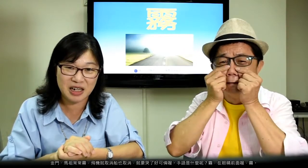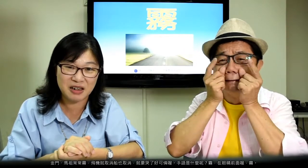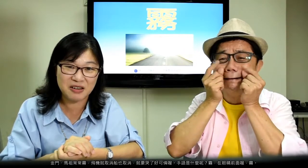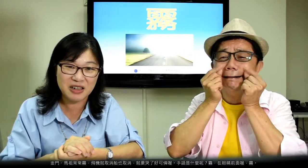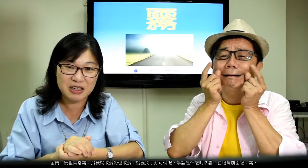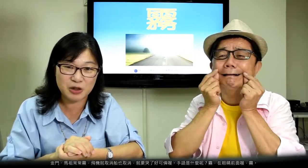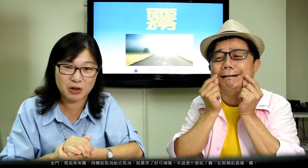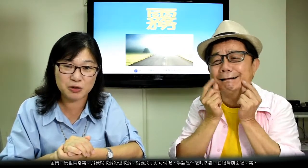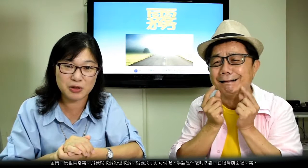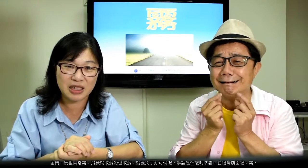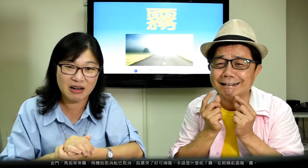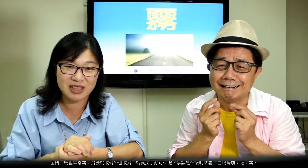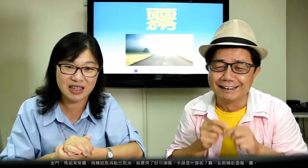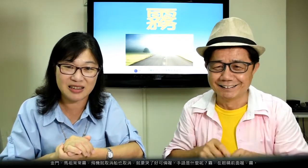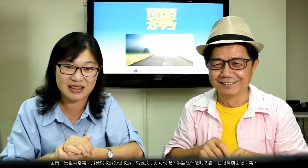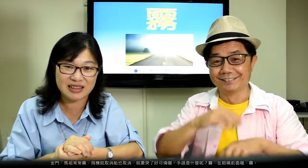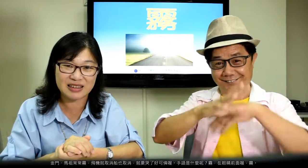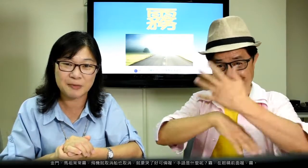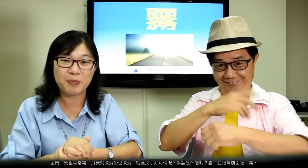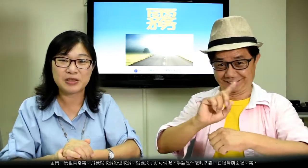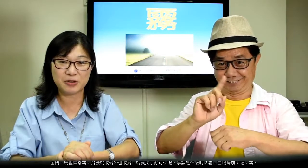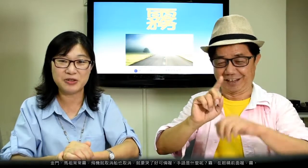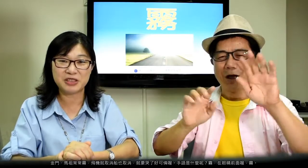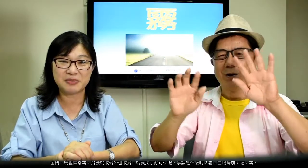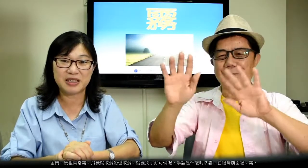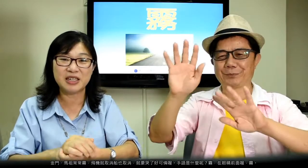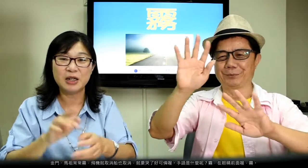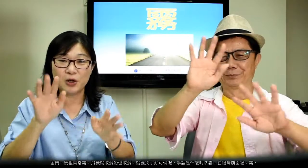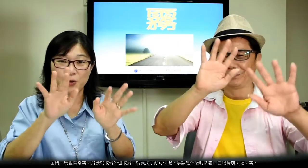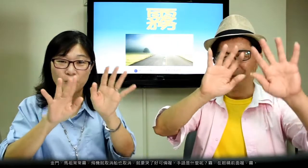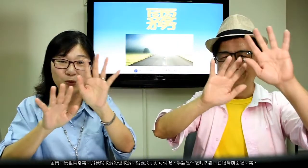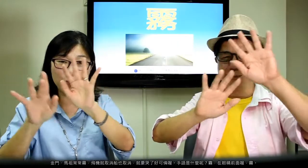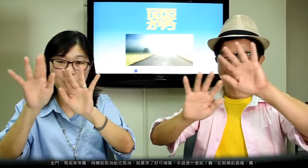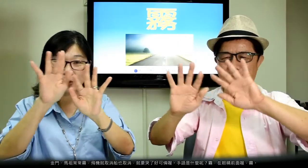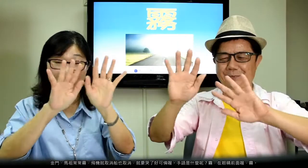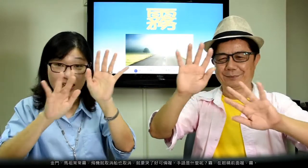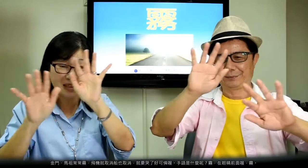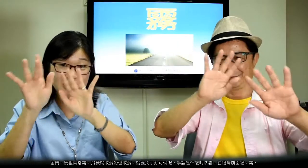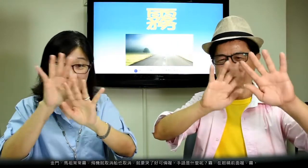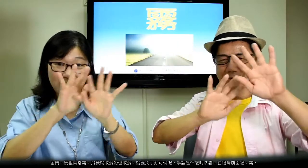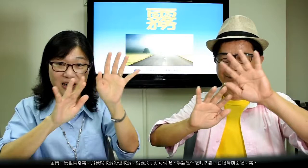消，就要哭了，好可怜哦。手语是什么呢？雾，在眼睛前面啊，